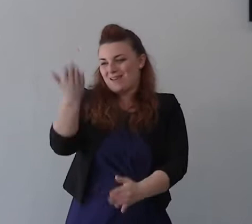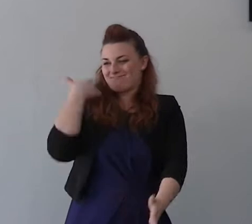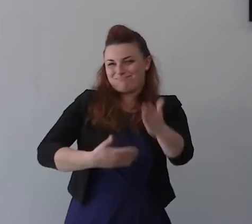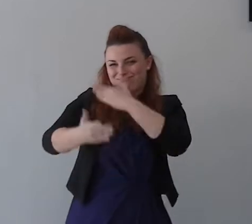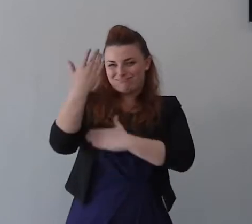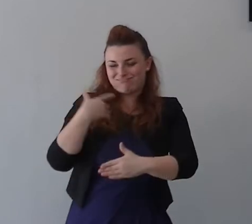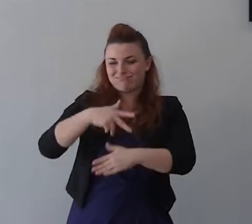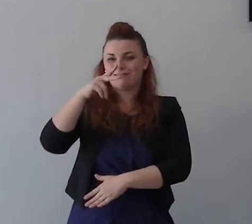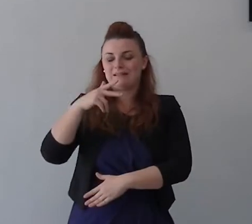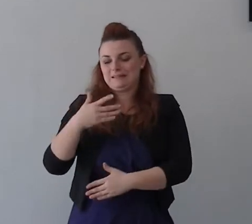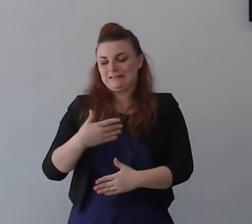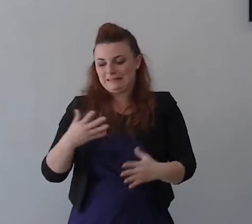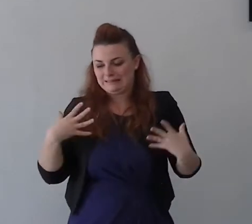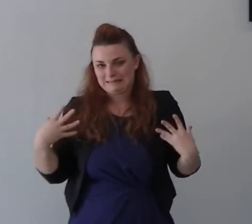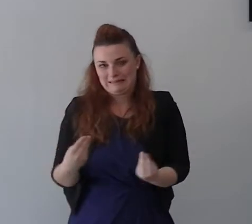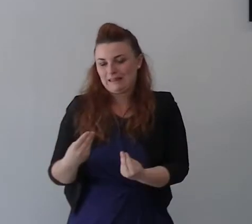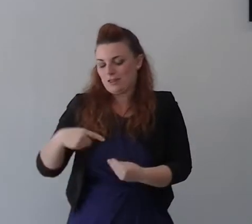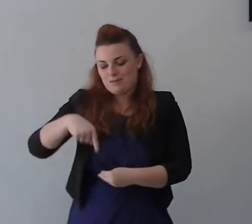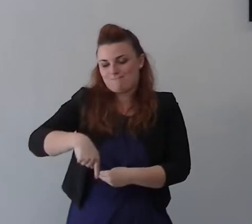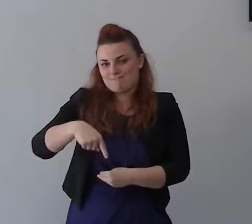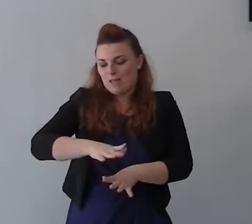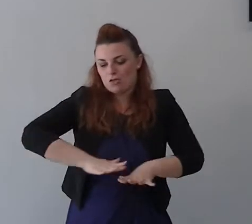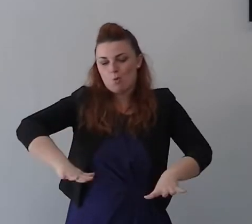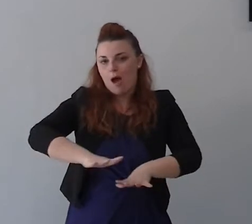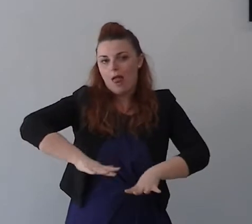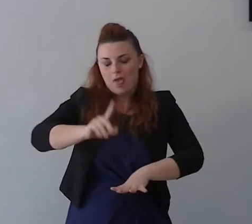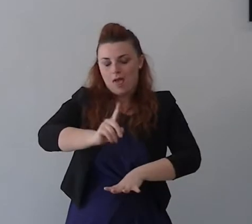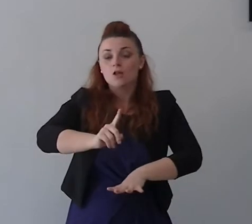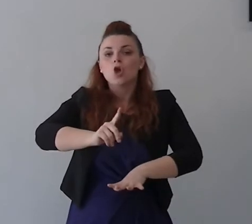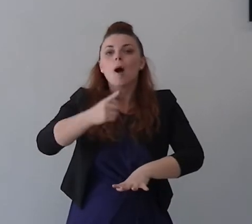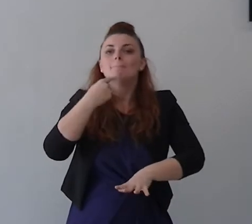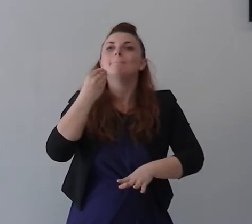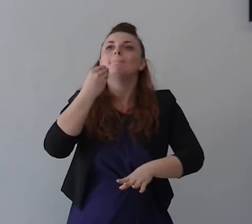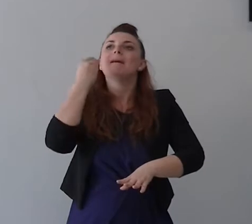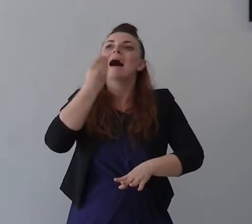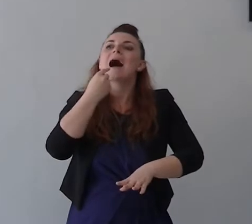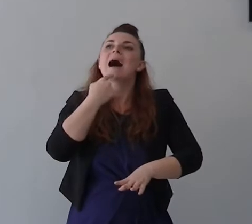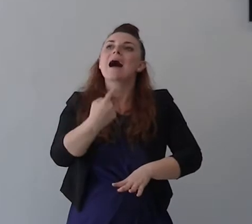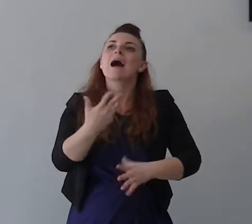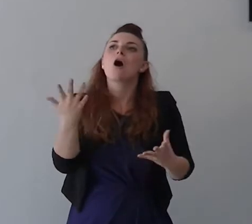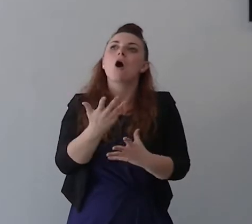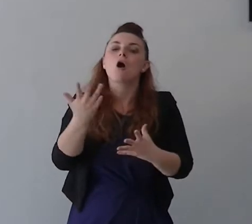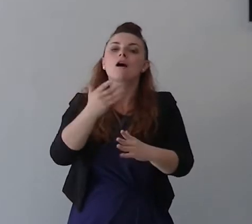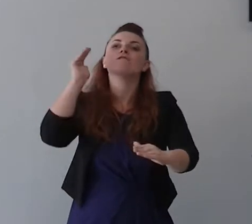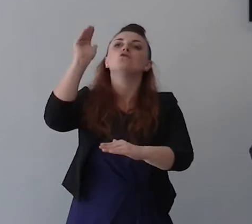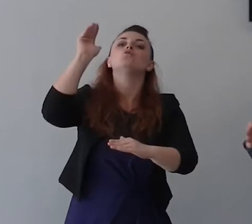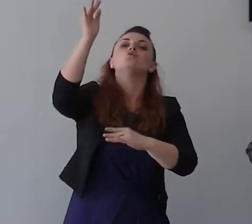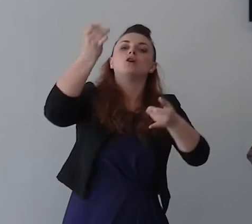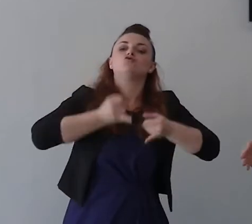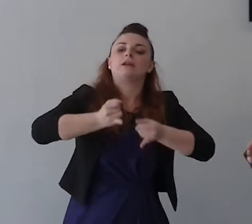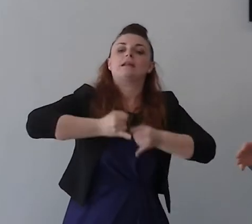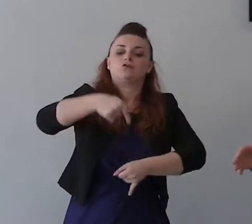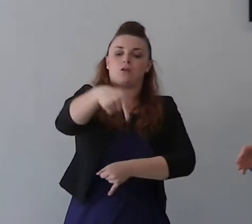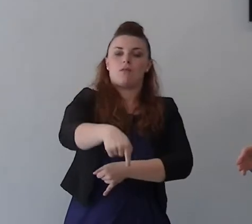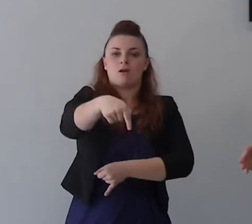a lui, ma stava parlando di questa generazione, la generazione che sarebbe venuta da lì, dalla sua nascita in poi.